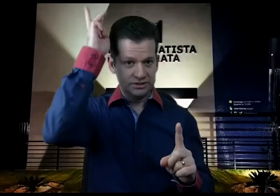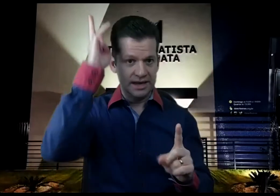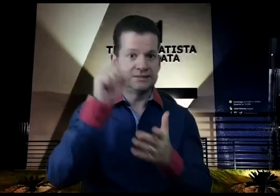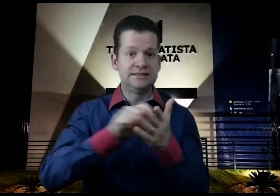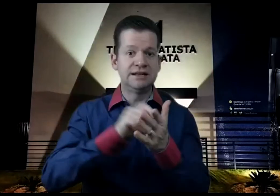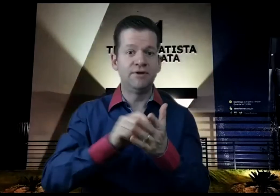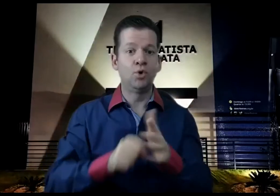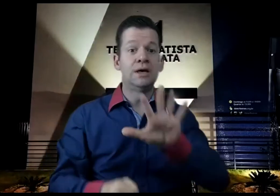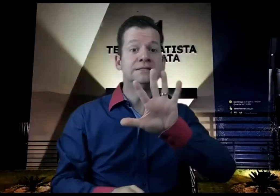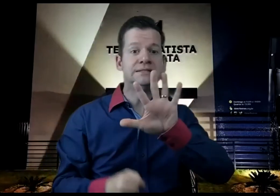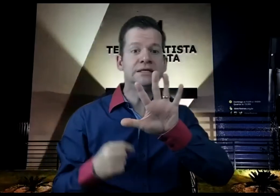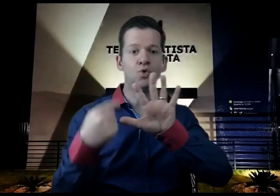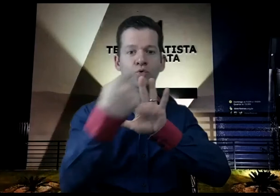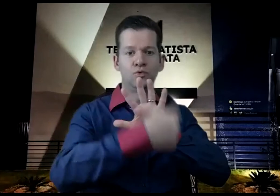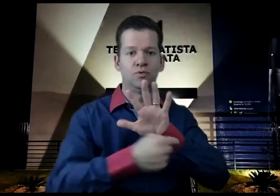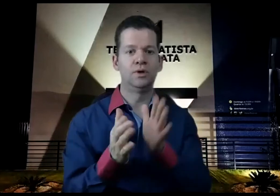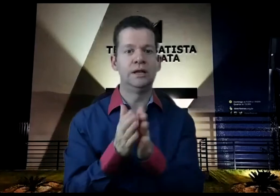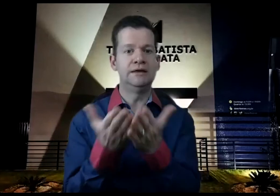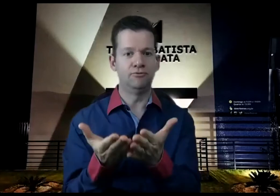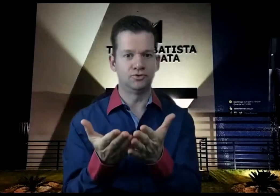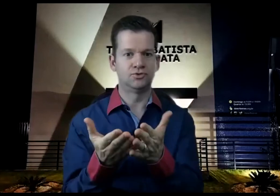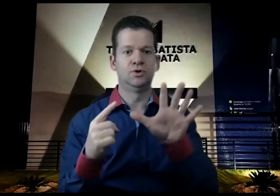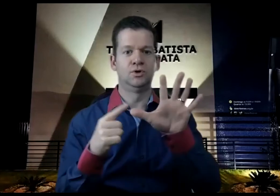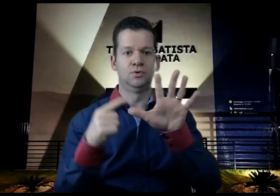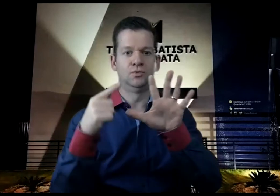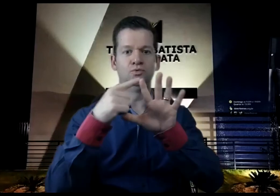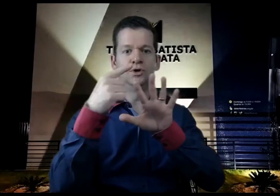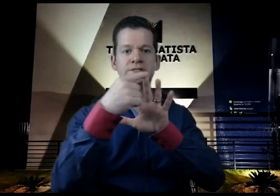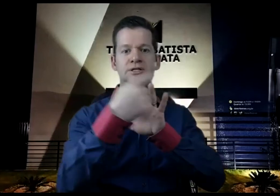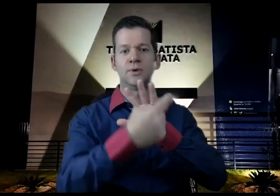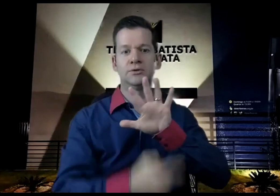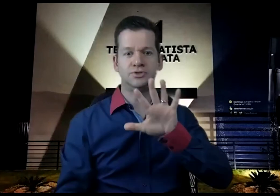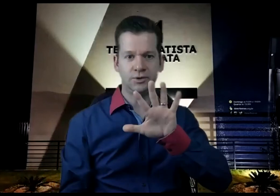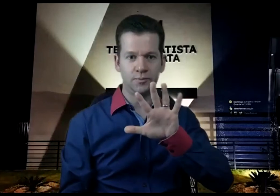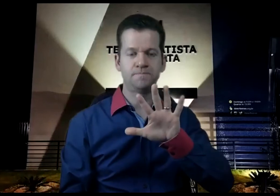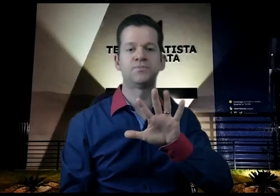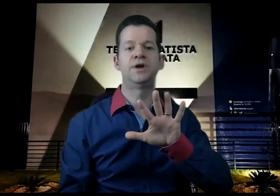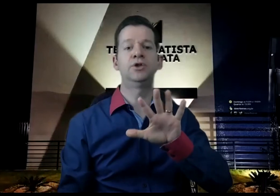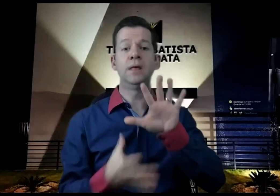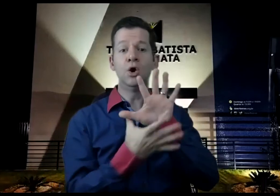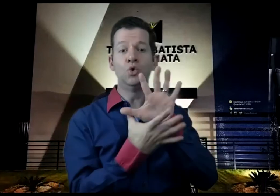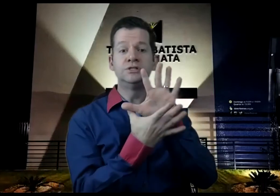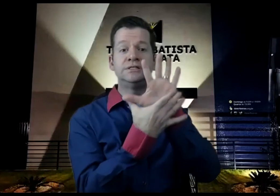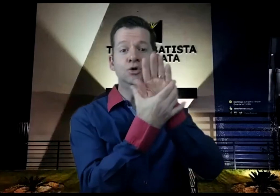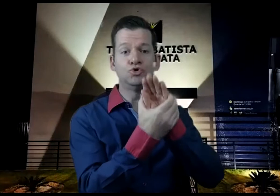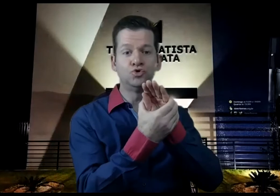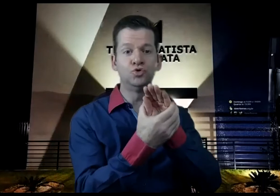Moisés escreveu 5 livros. 1, 2, 3, 4, 5. Certo? Os 5